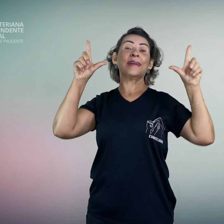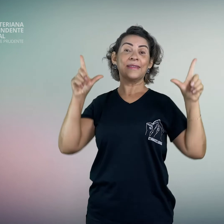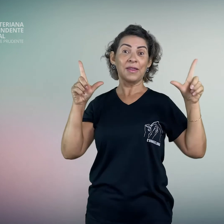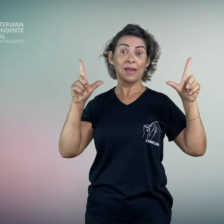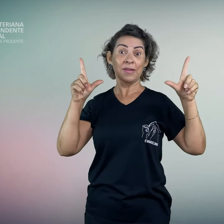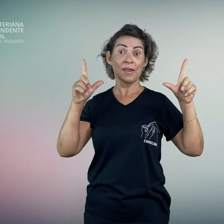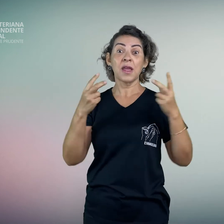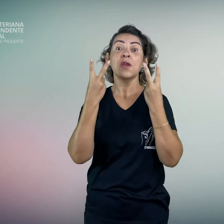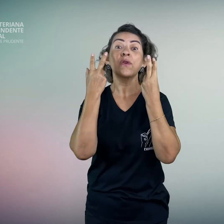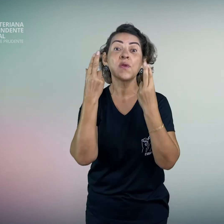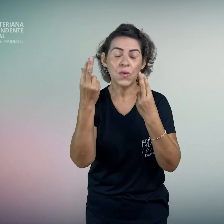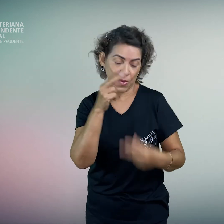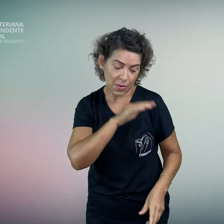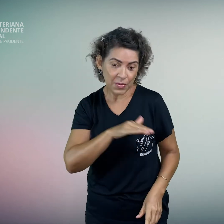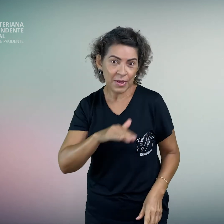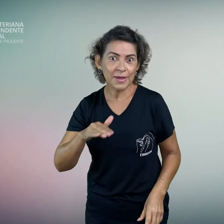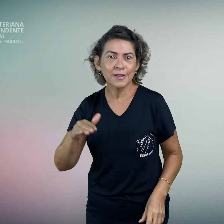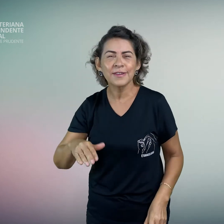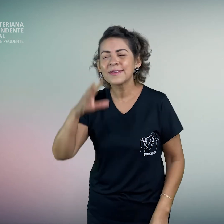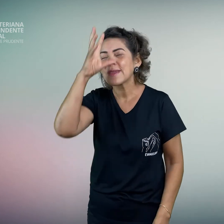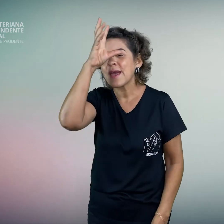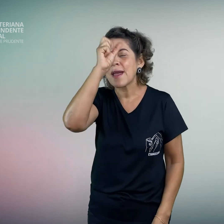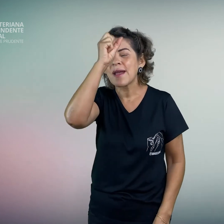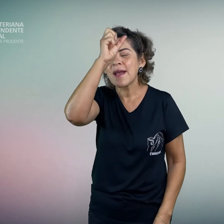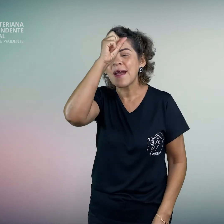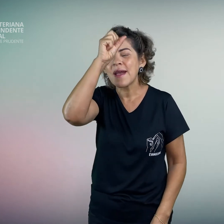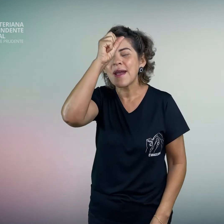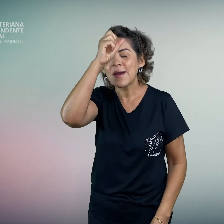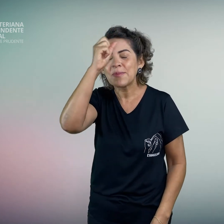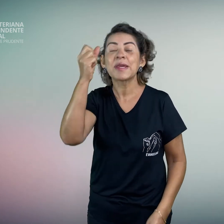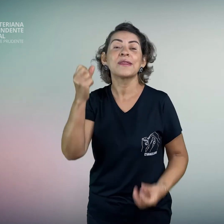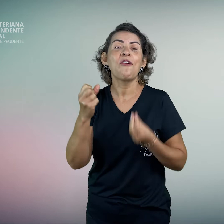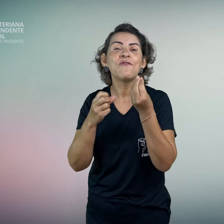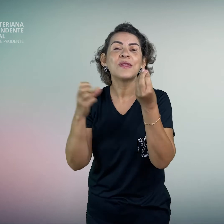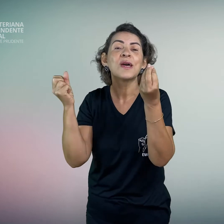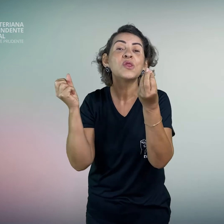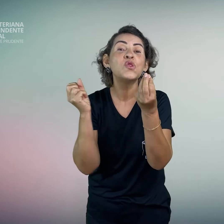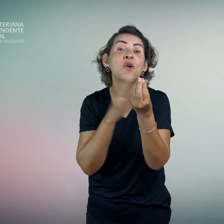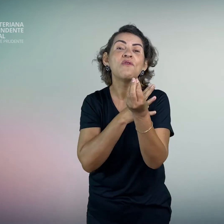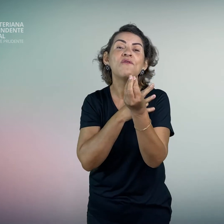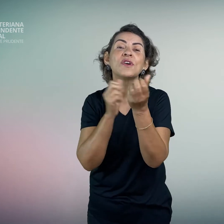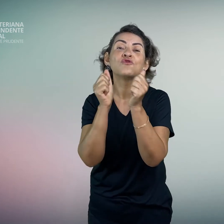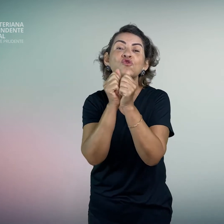mundo te ensinou de errado e aprendendo tudo novo com